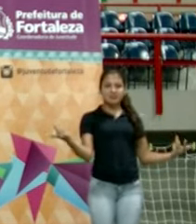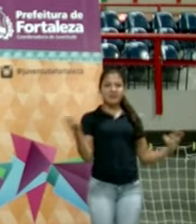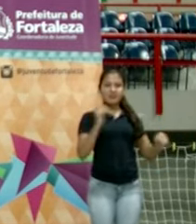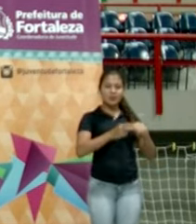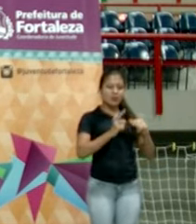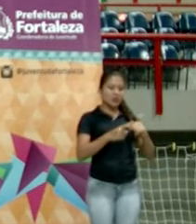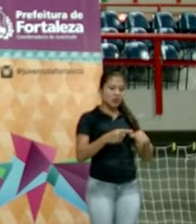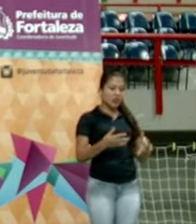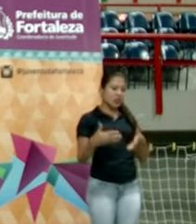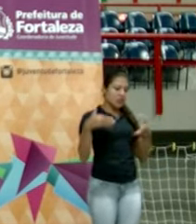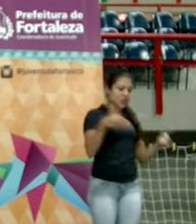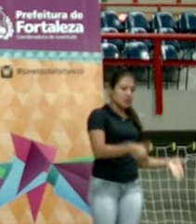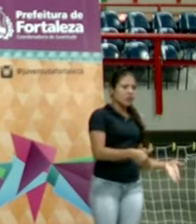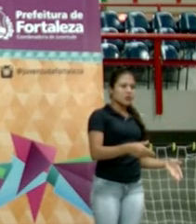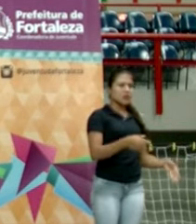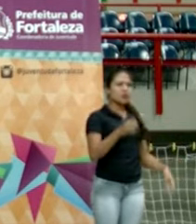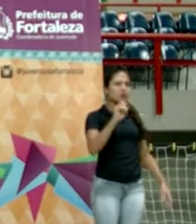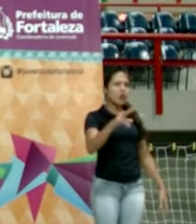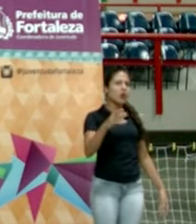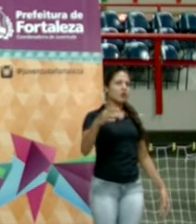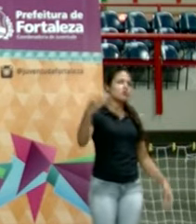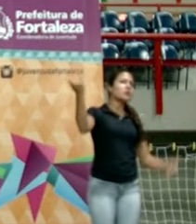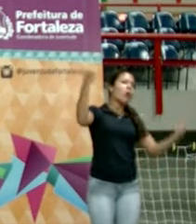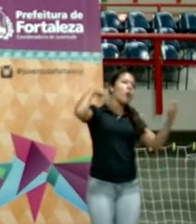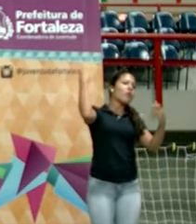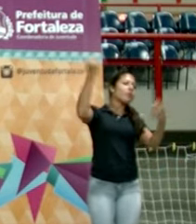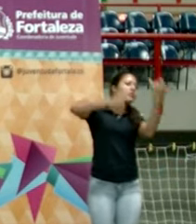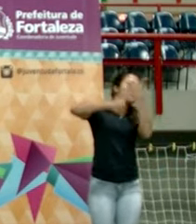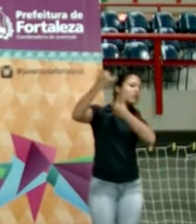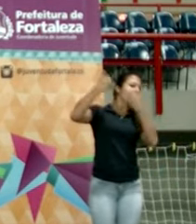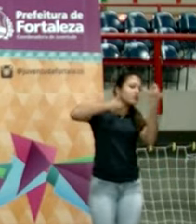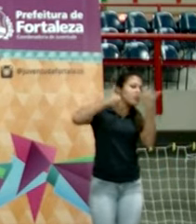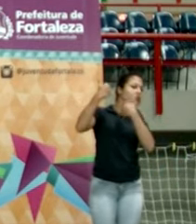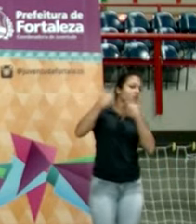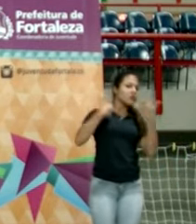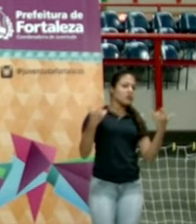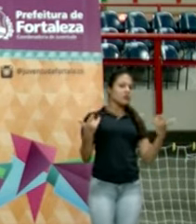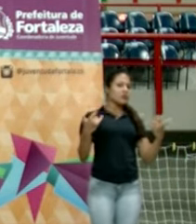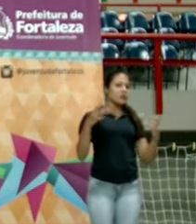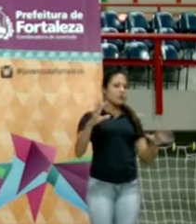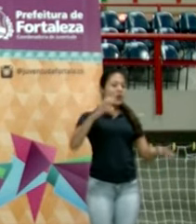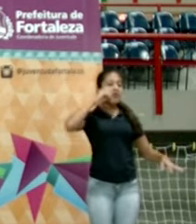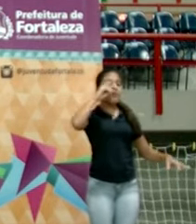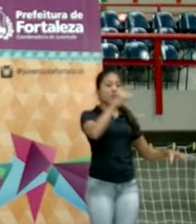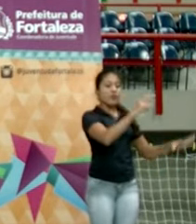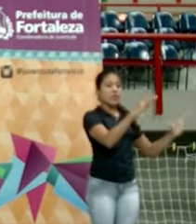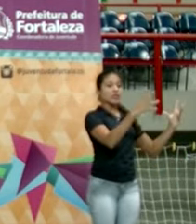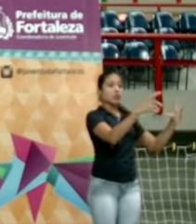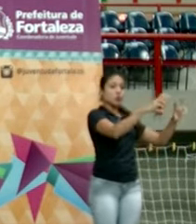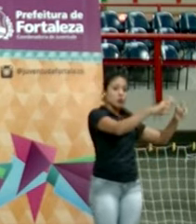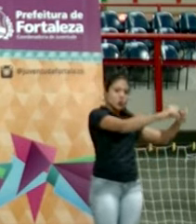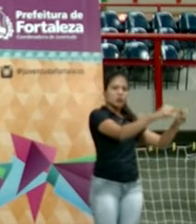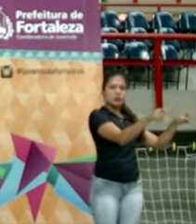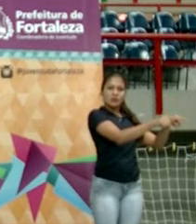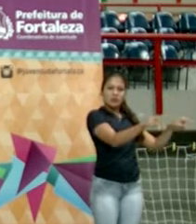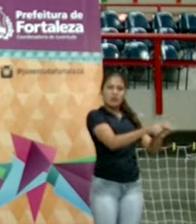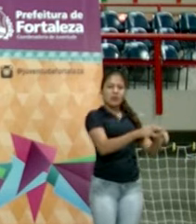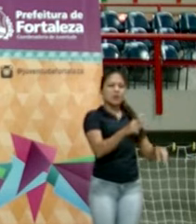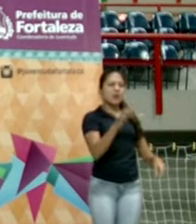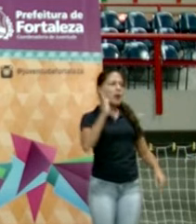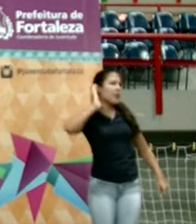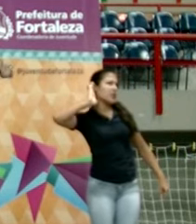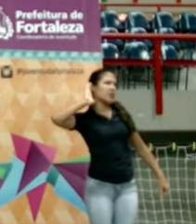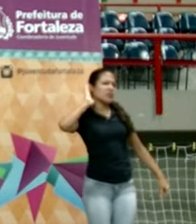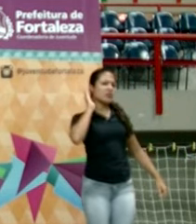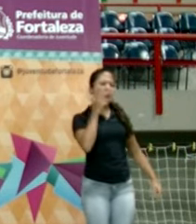veem e escutam. Mas eles veem imagens que são sombras e escutam sons